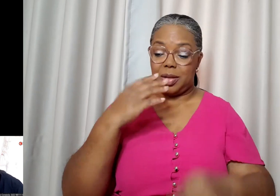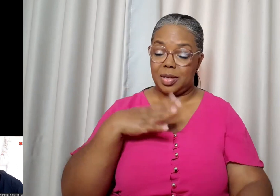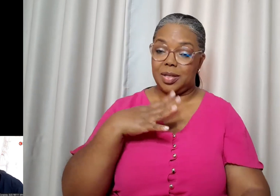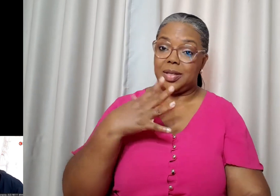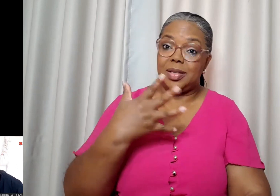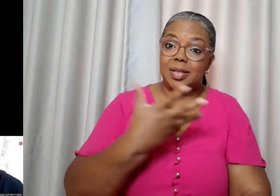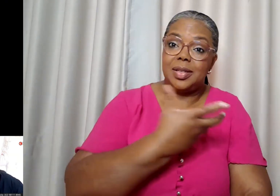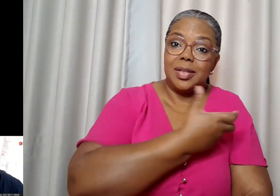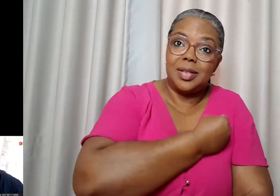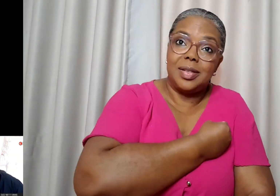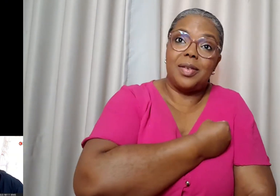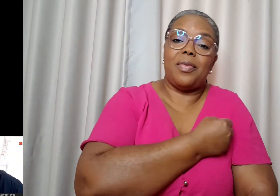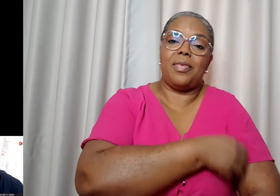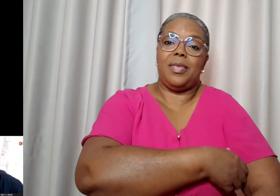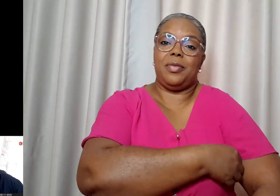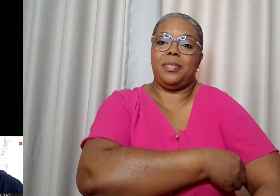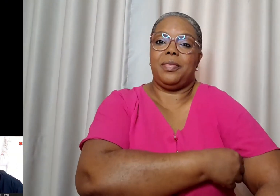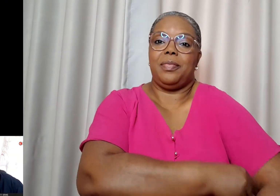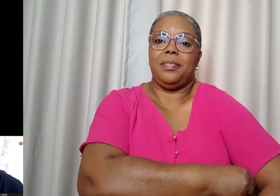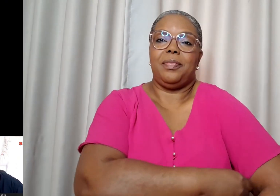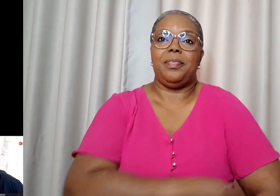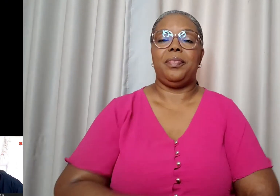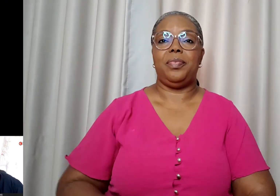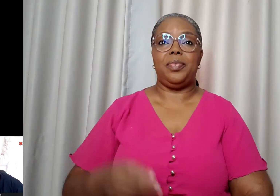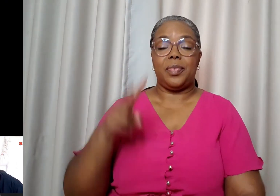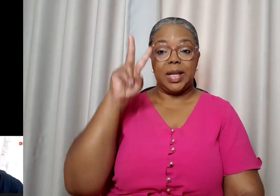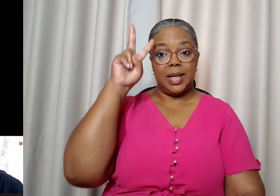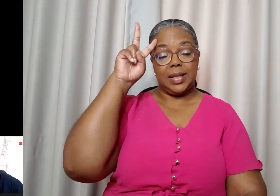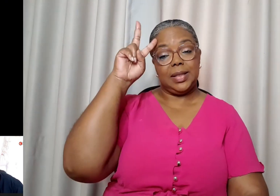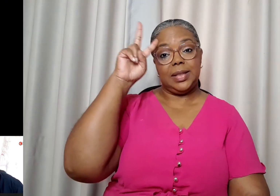Segunda-feira, eu vou falar para você